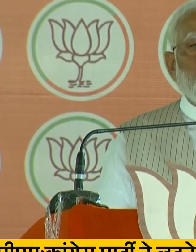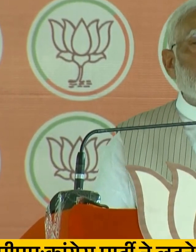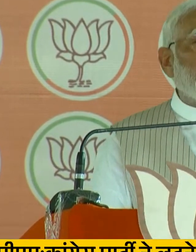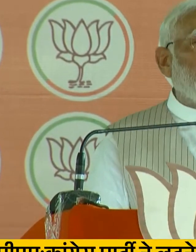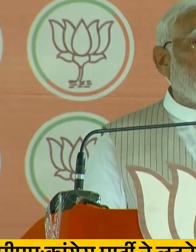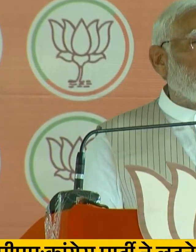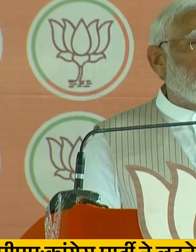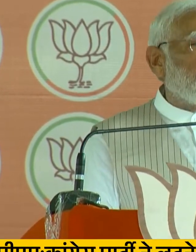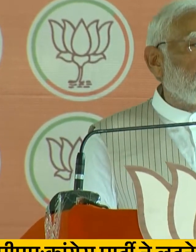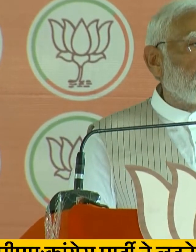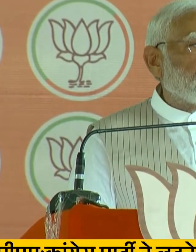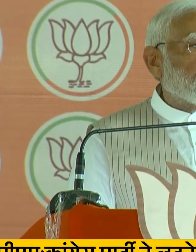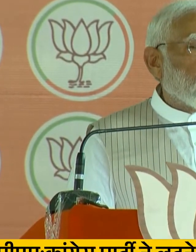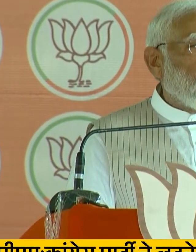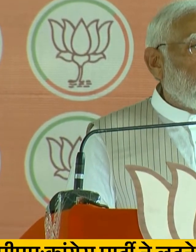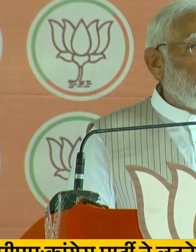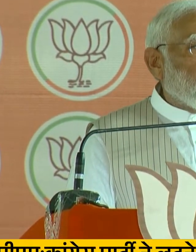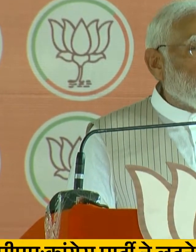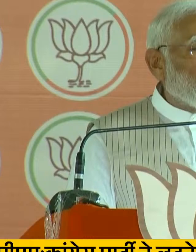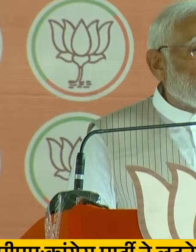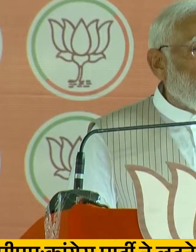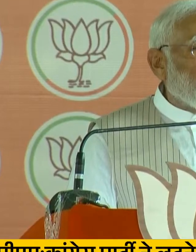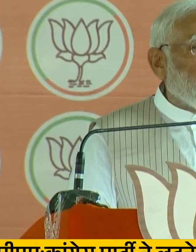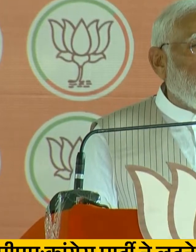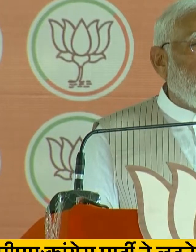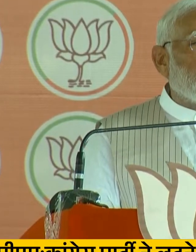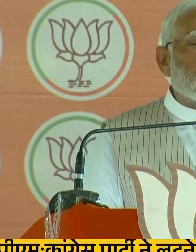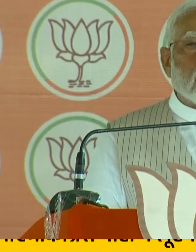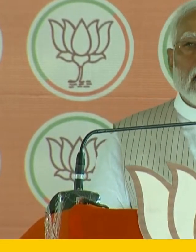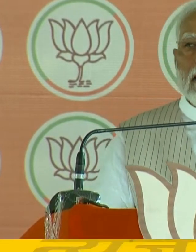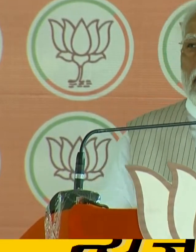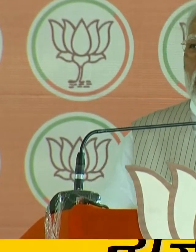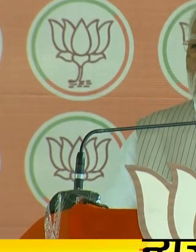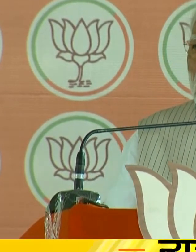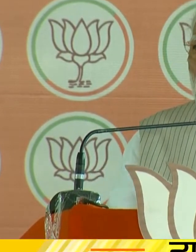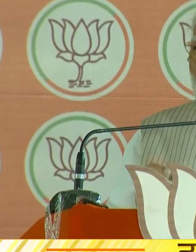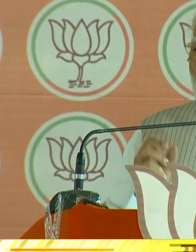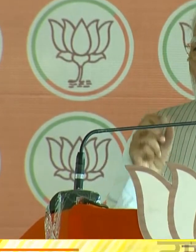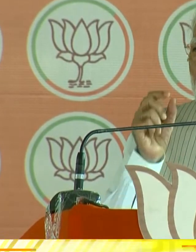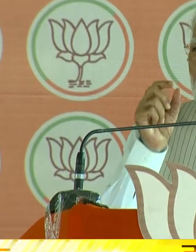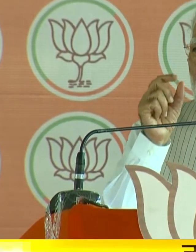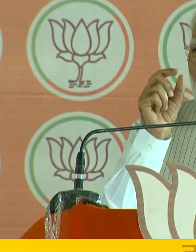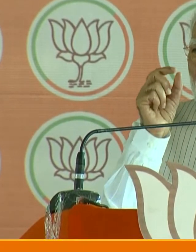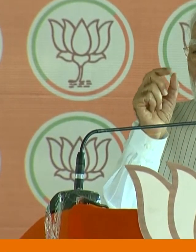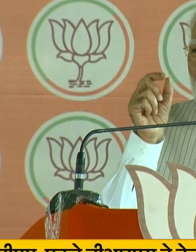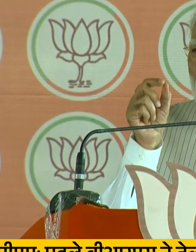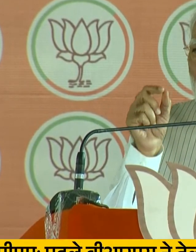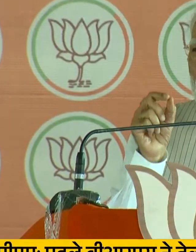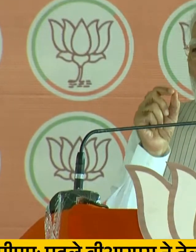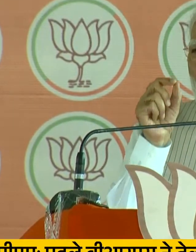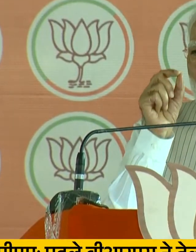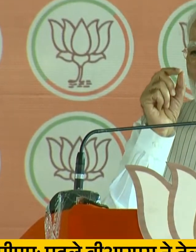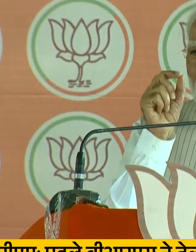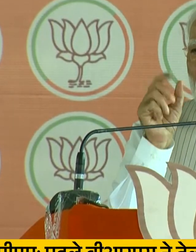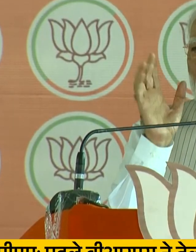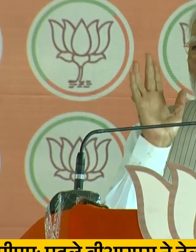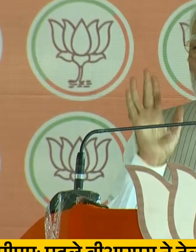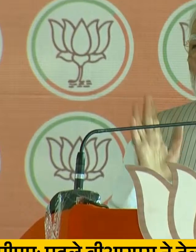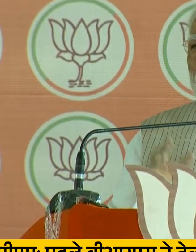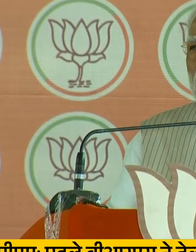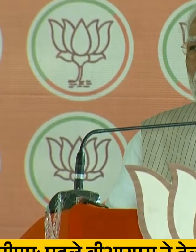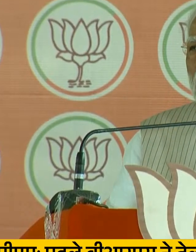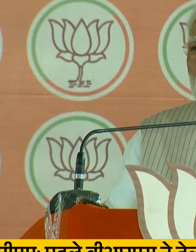प्राथमिकता देती है, लेकिन कांग्रेस हमारे अन्नदाता को भी